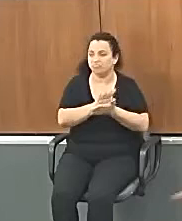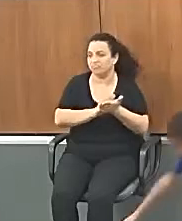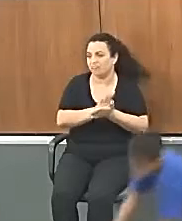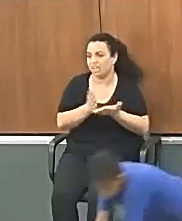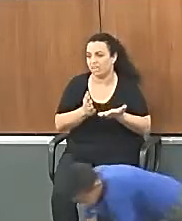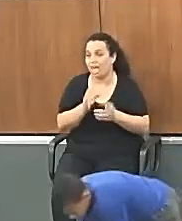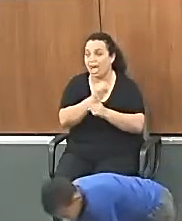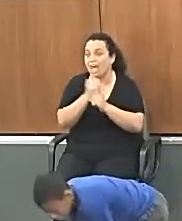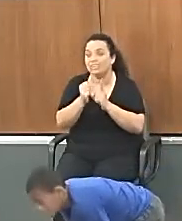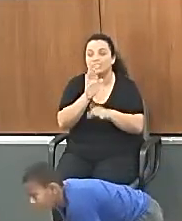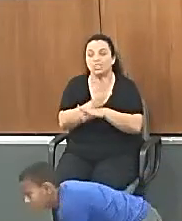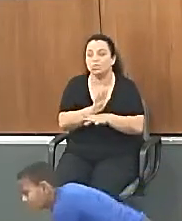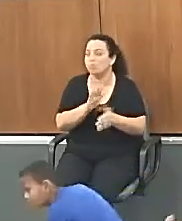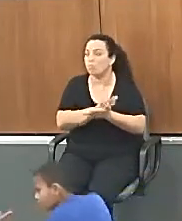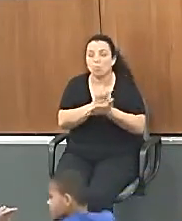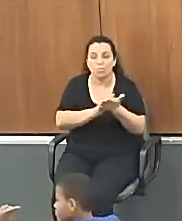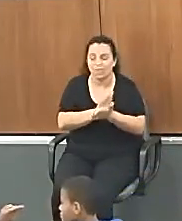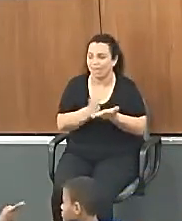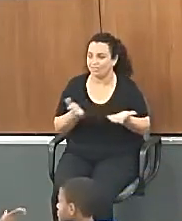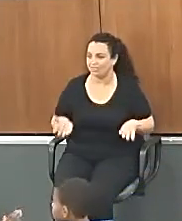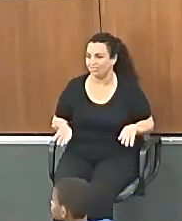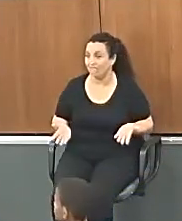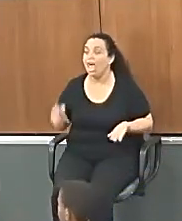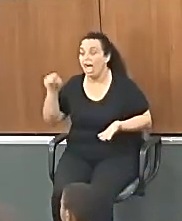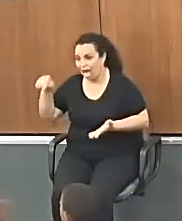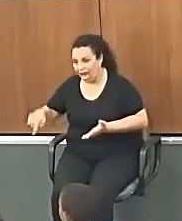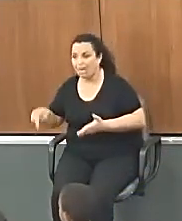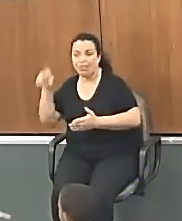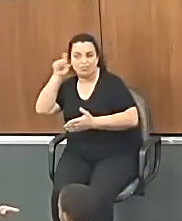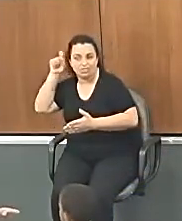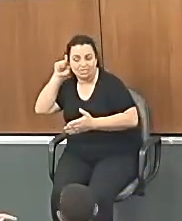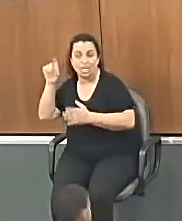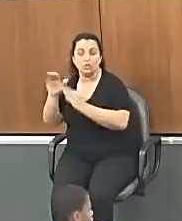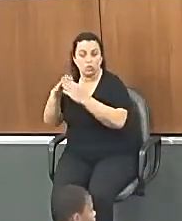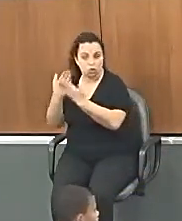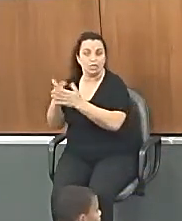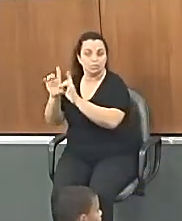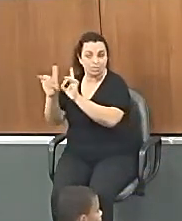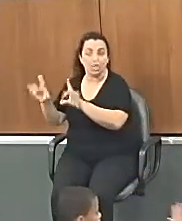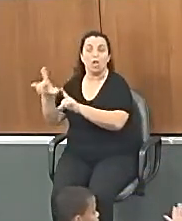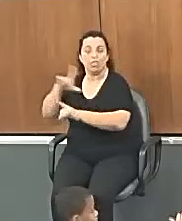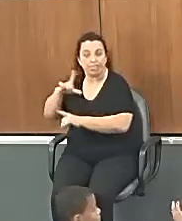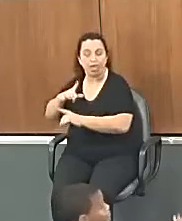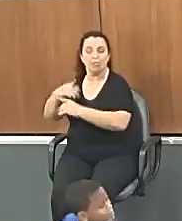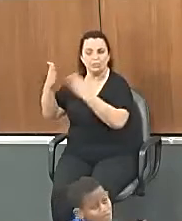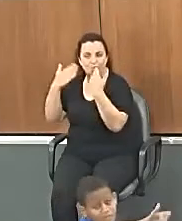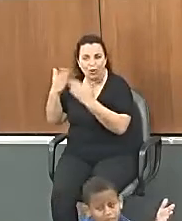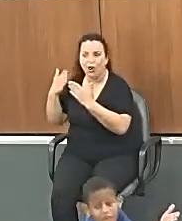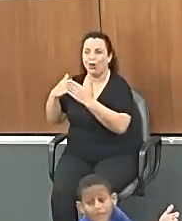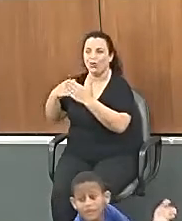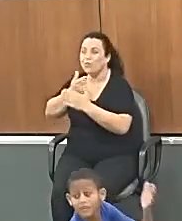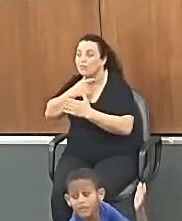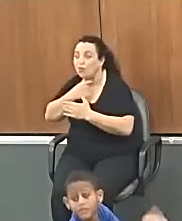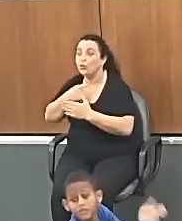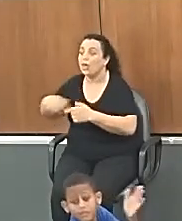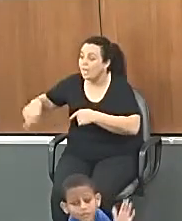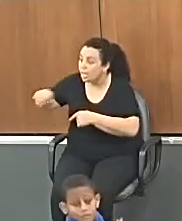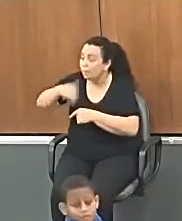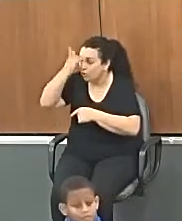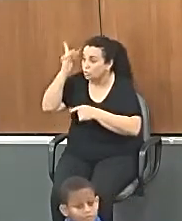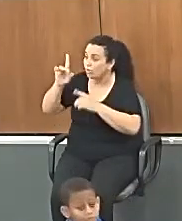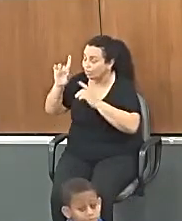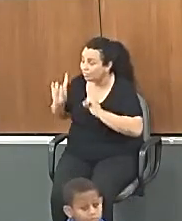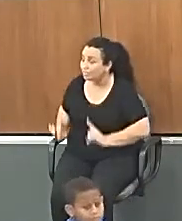tem e esses alunos com outras deficiências associadas necessita desses profissionais para acompanhar no seu dia a